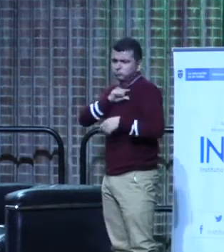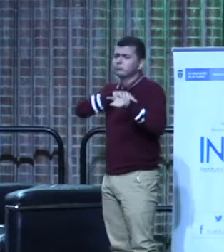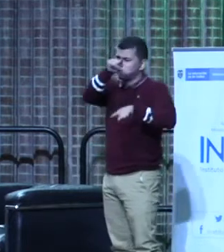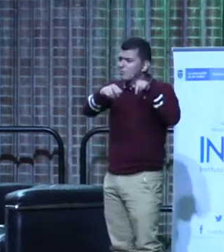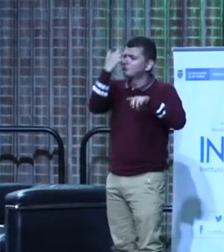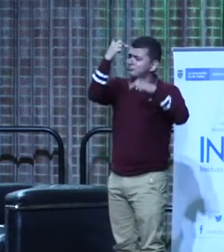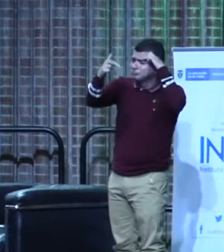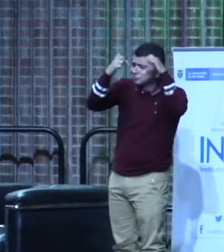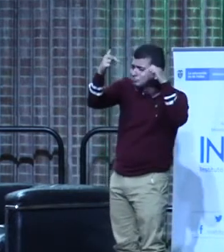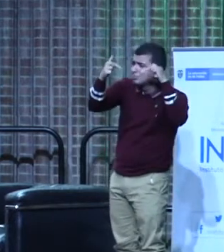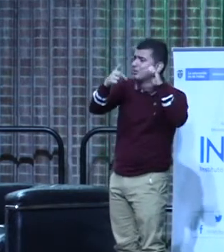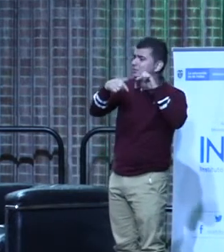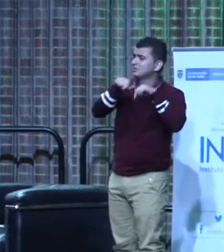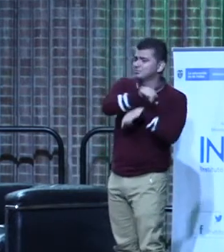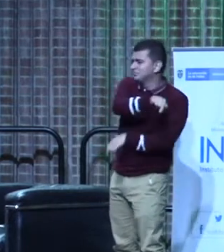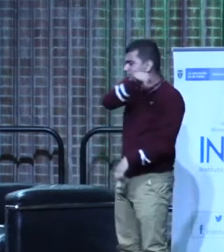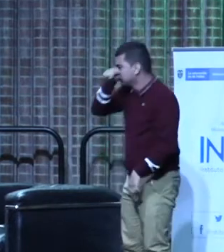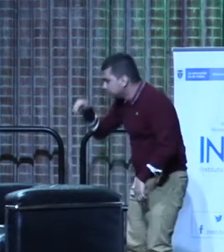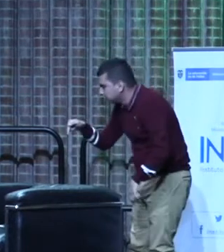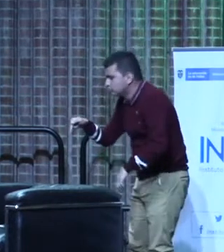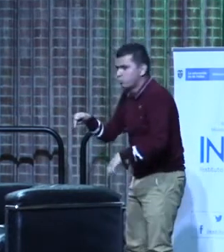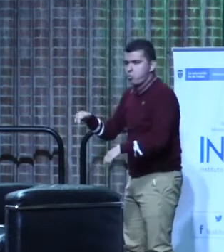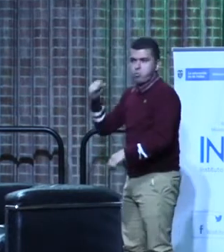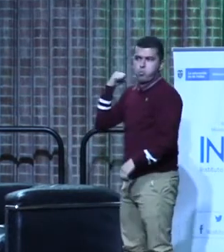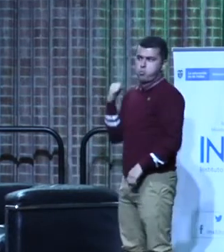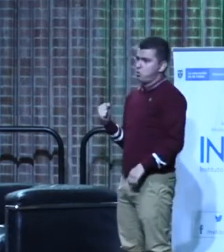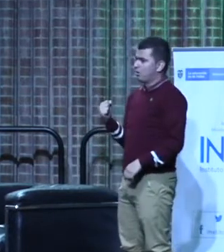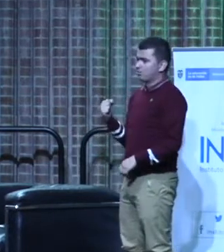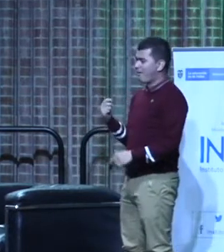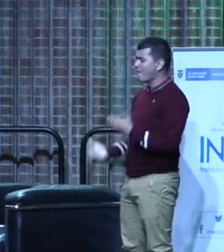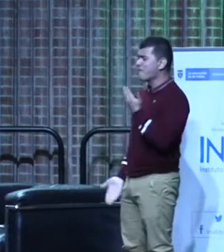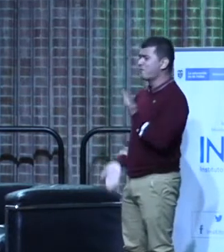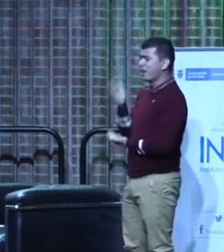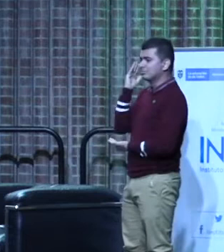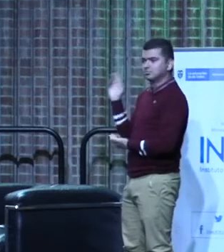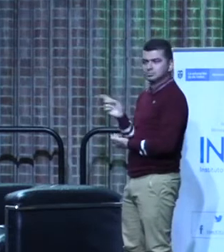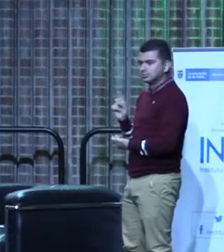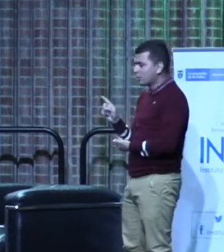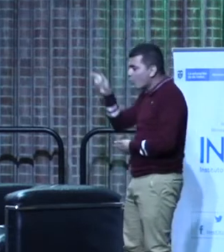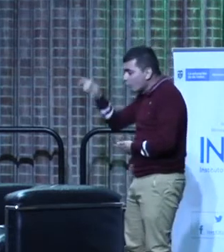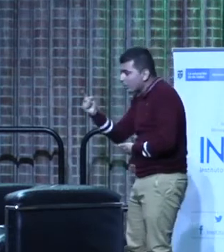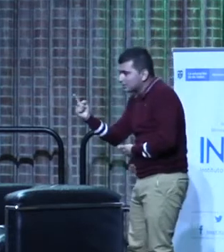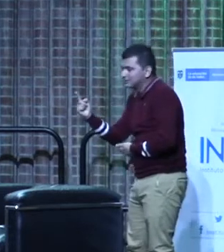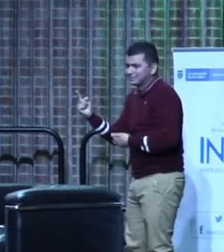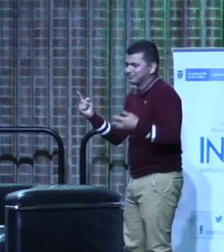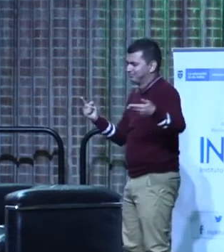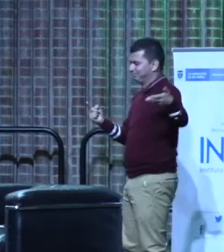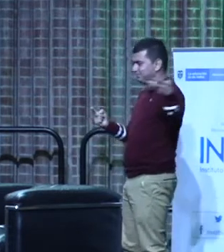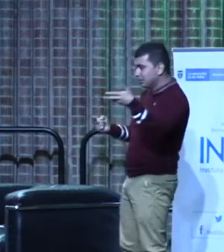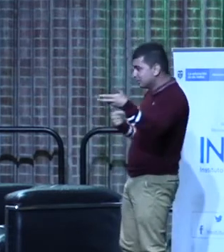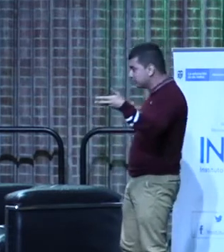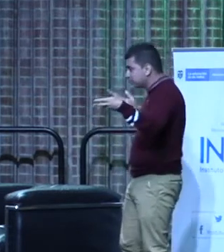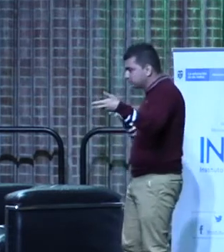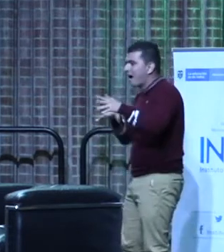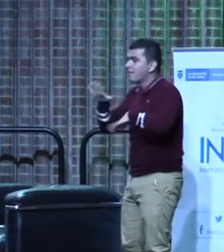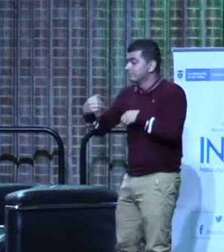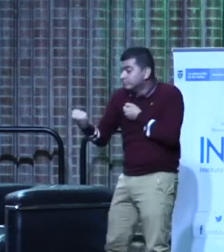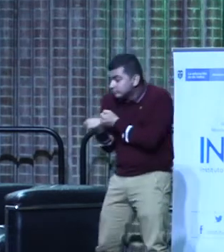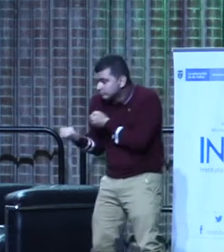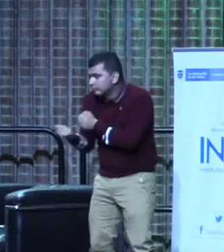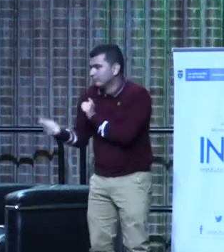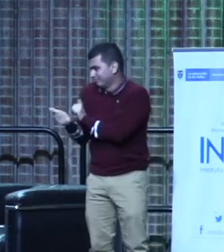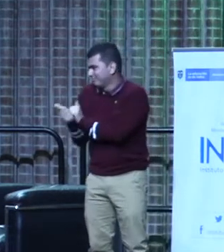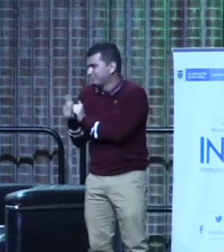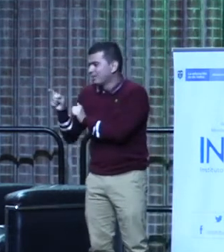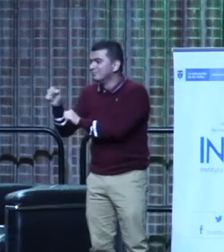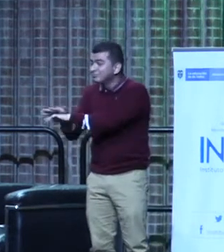pero pues era un proceso complicado. Desde el INSOR llegaron algunos profesionales también y nos dimos cuenta efectivamente que no era